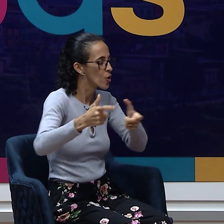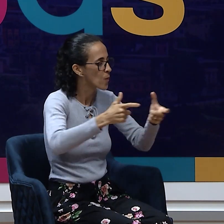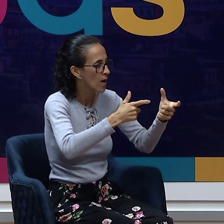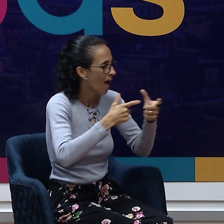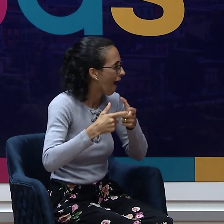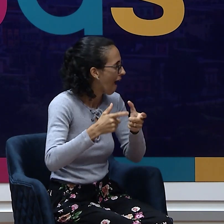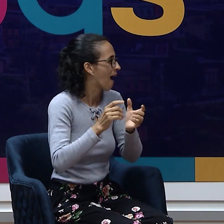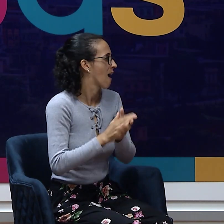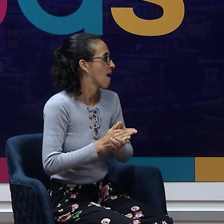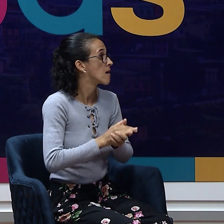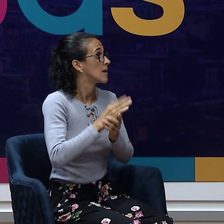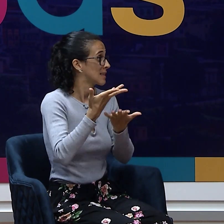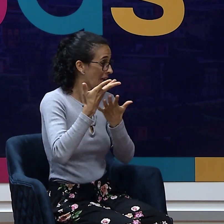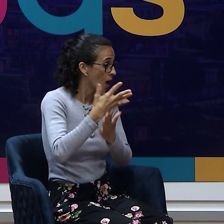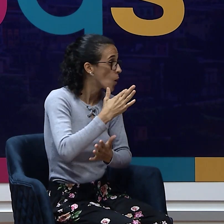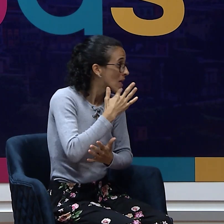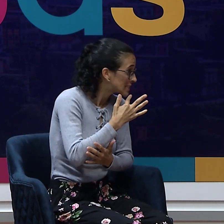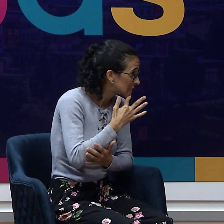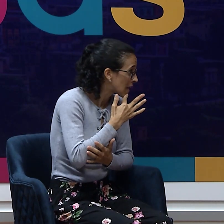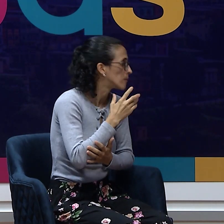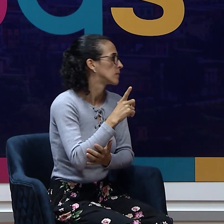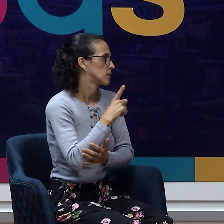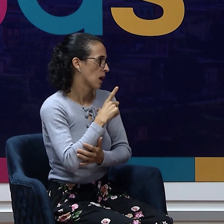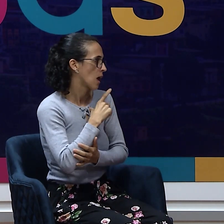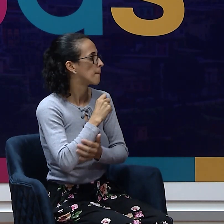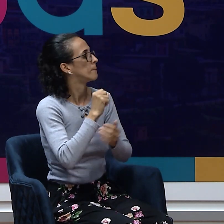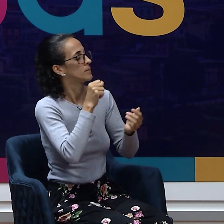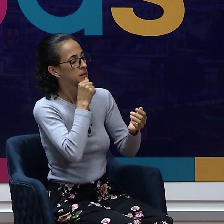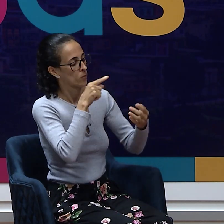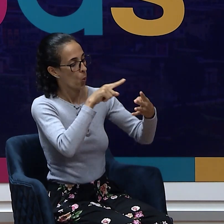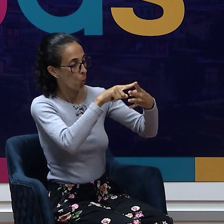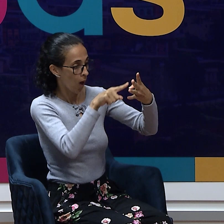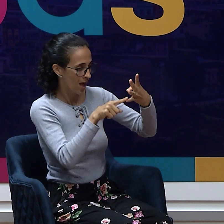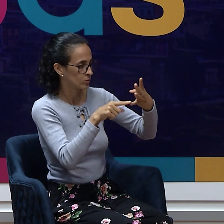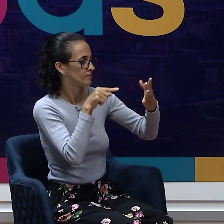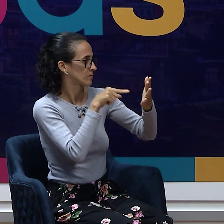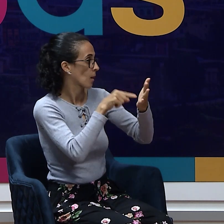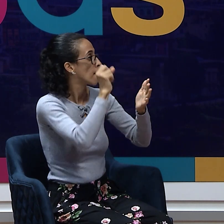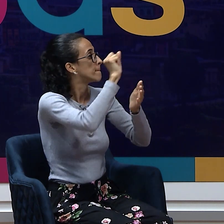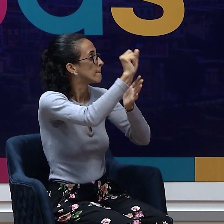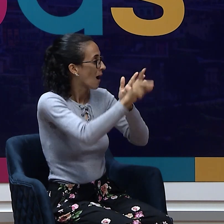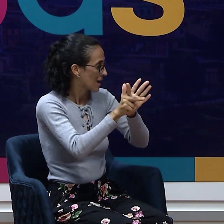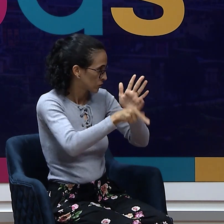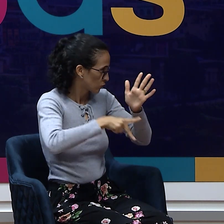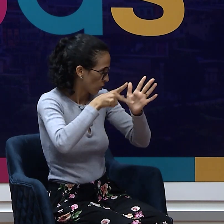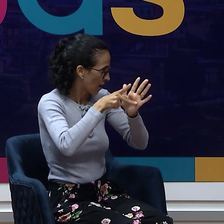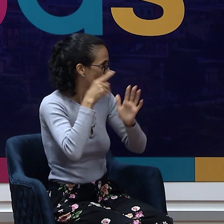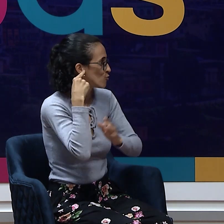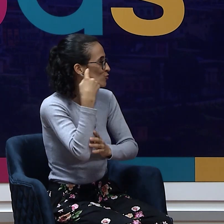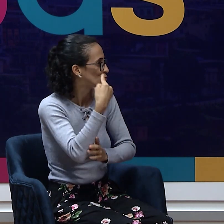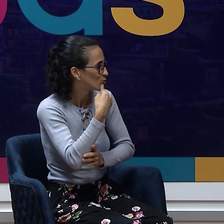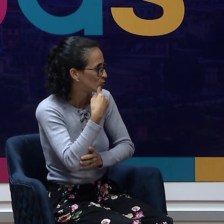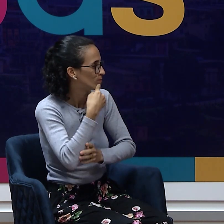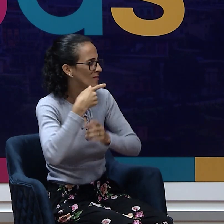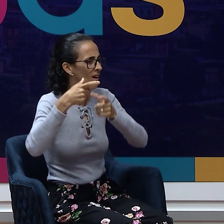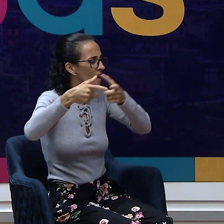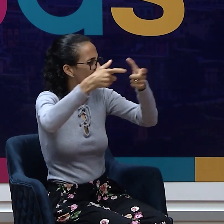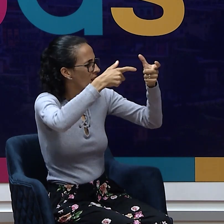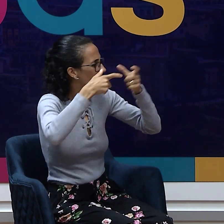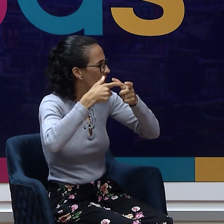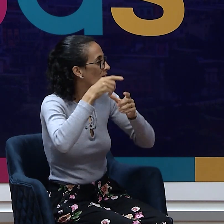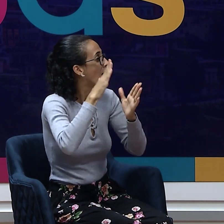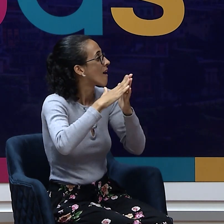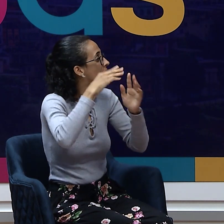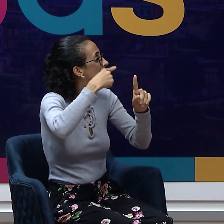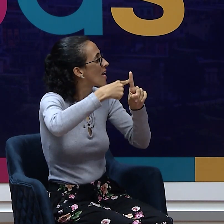relação, às vezes marcar um encontro, às vezes a gente se relacionar e conhecer, é importante. Por exemplo, nós